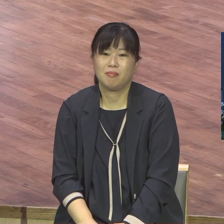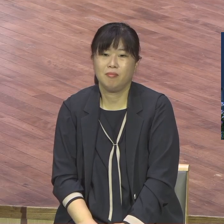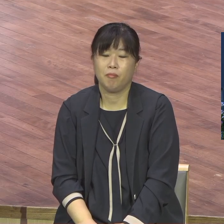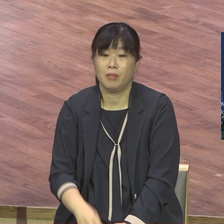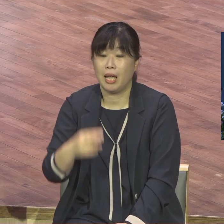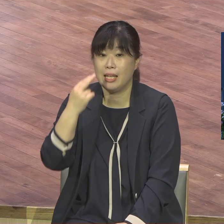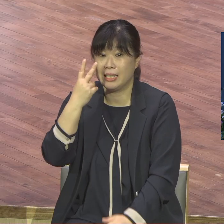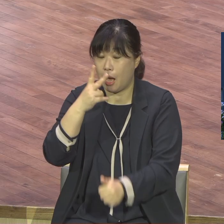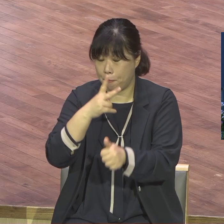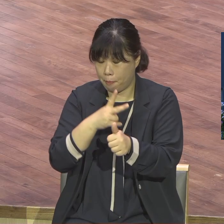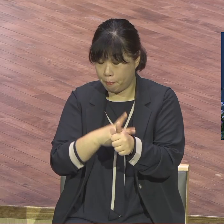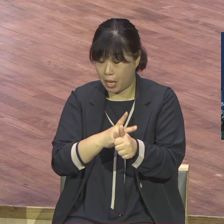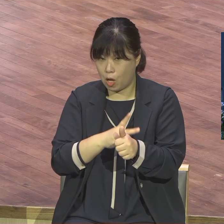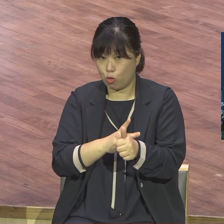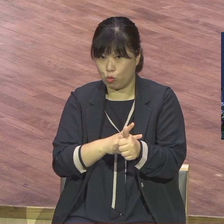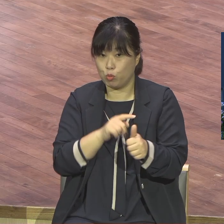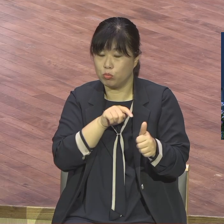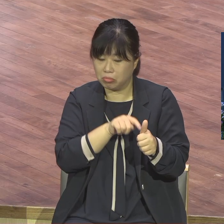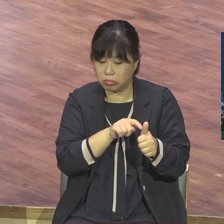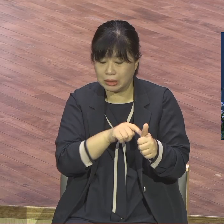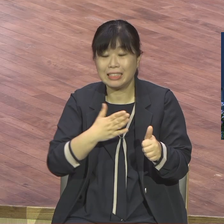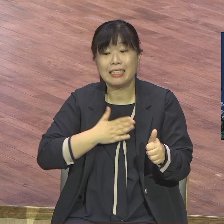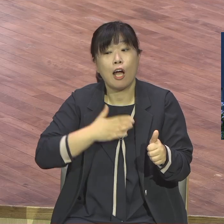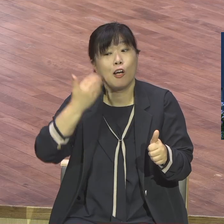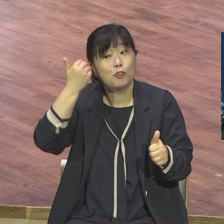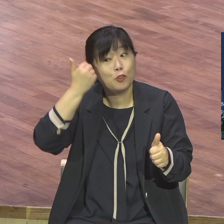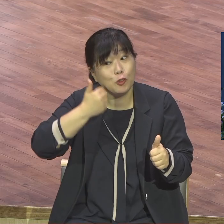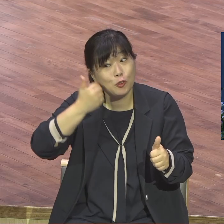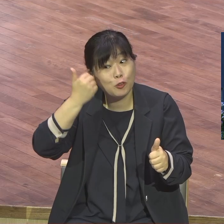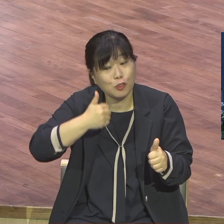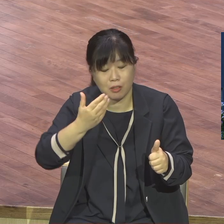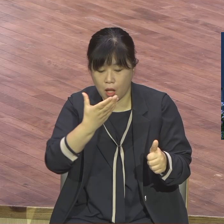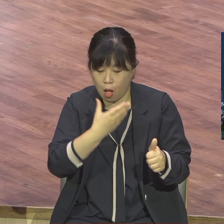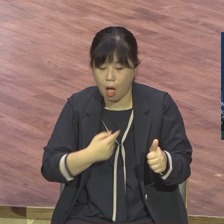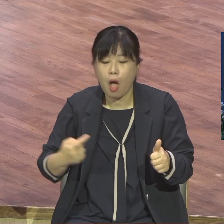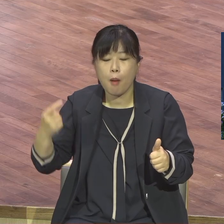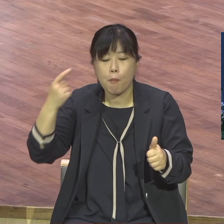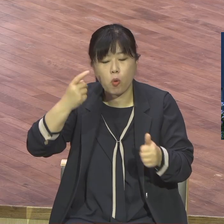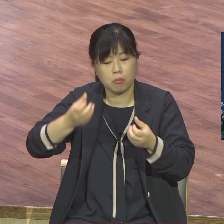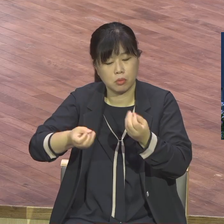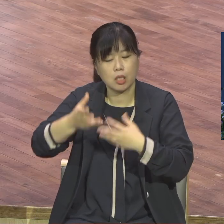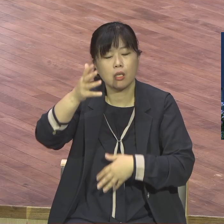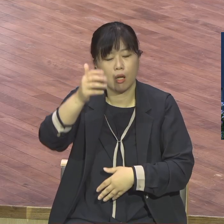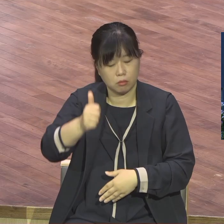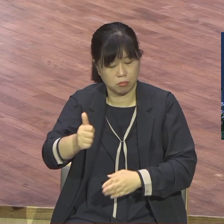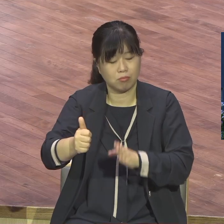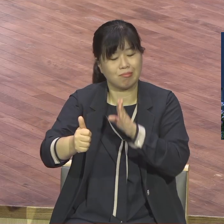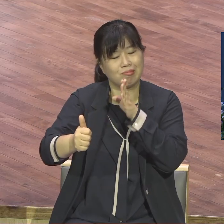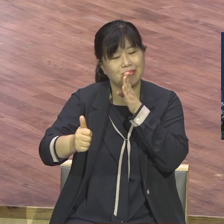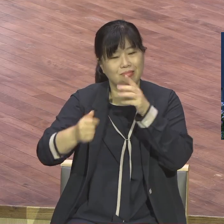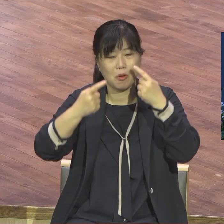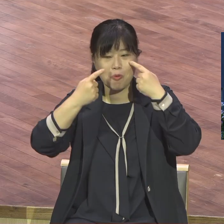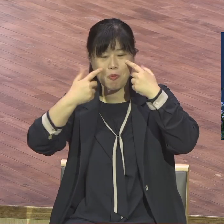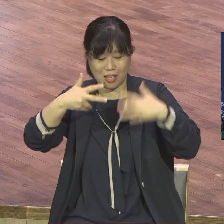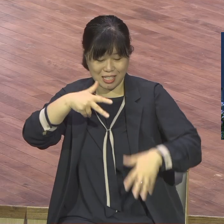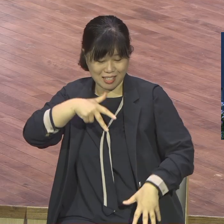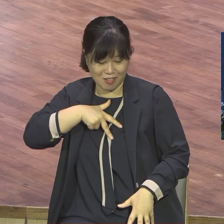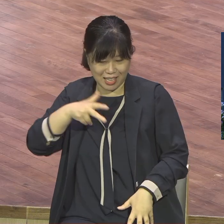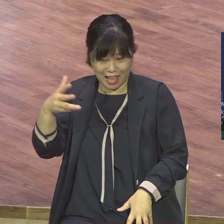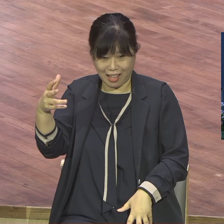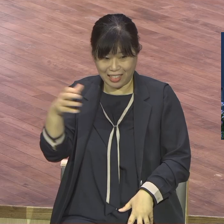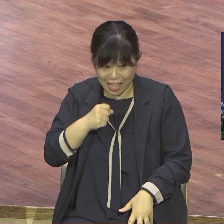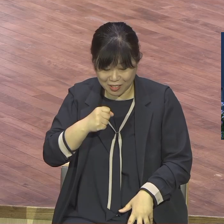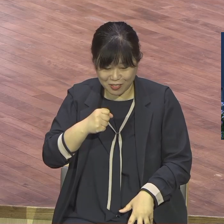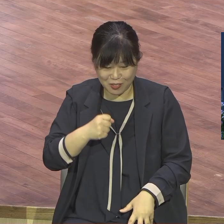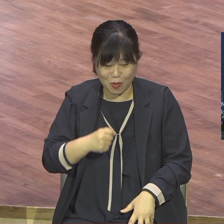사도 바울은 자신이 복음의 재상으로서 이방인을 제물로 드리는 삶을 살았다라고